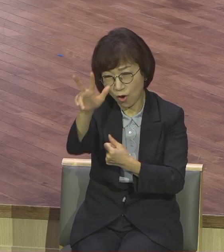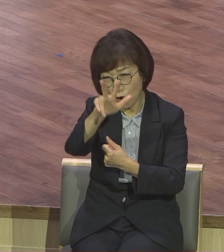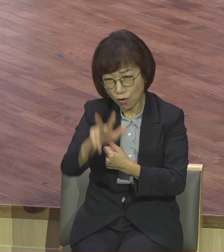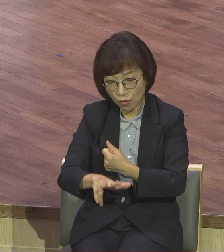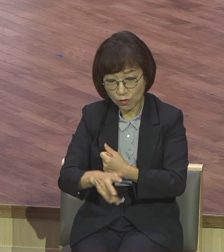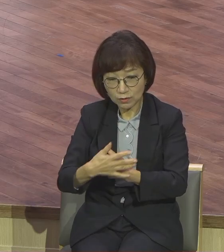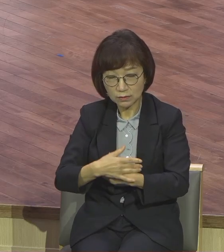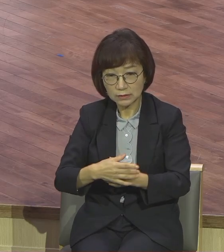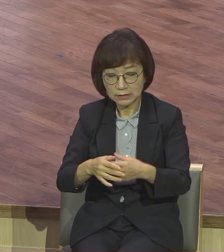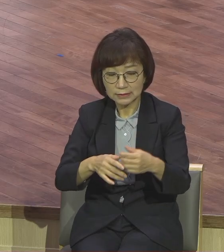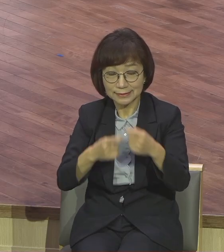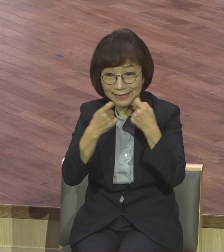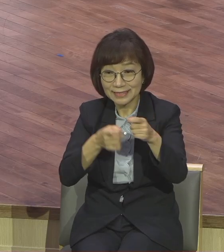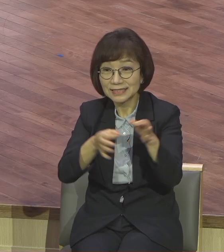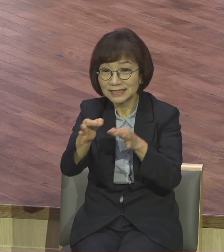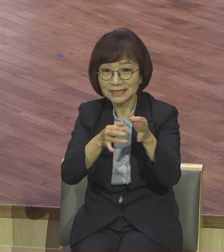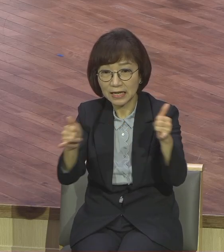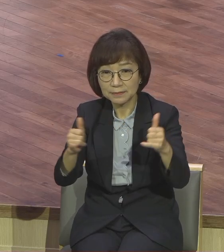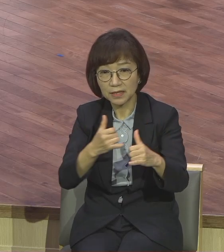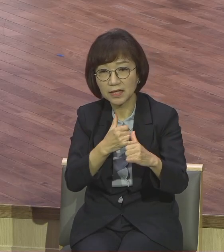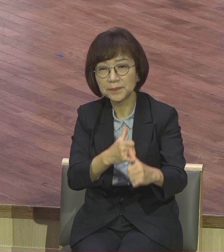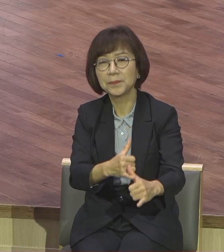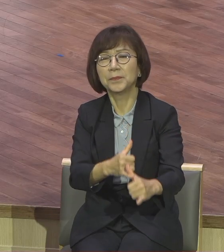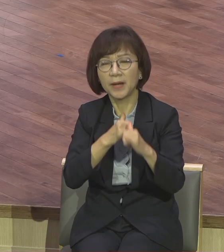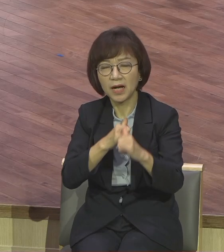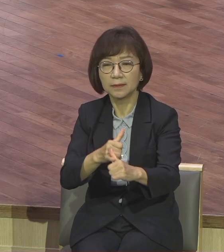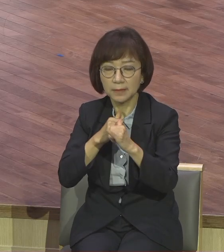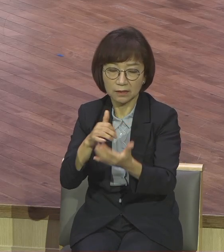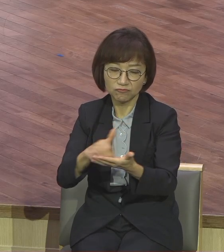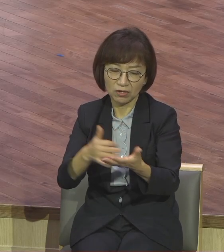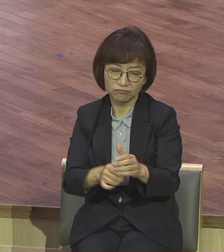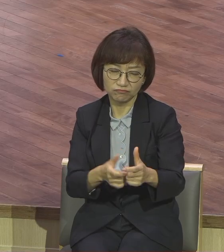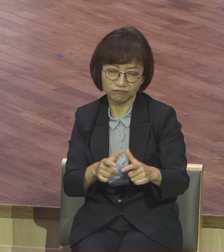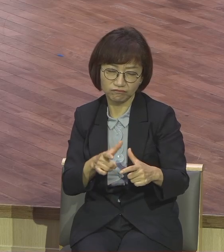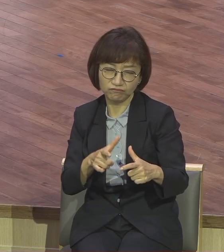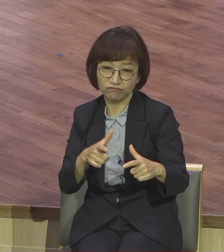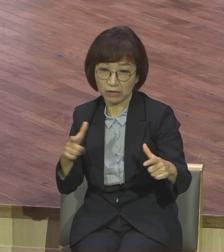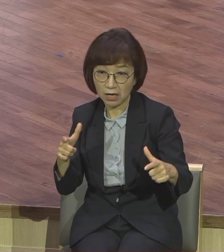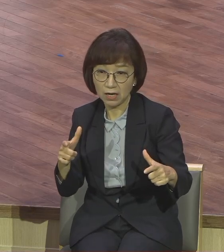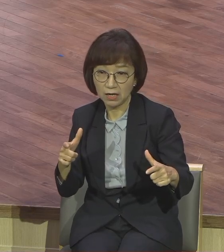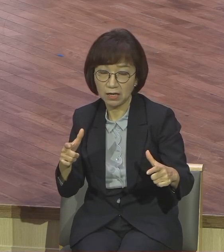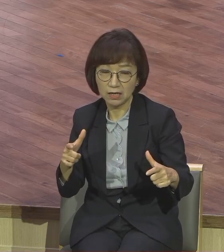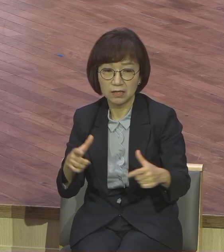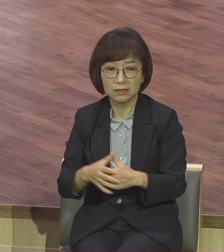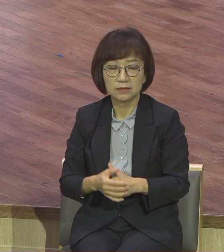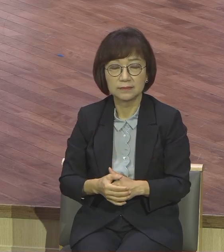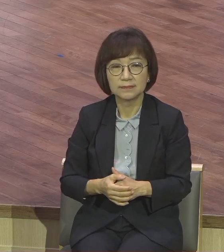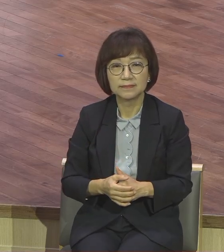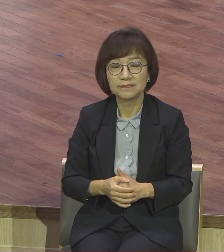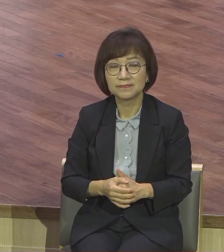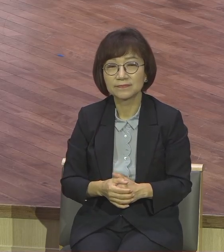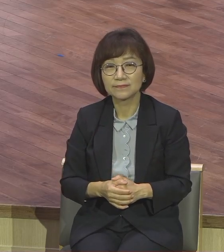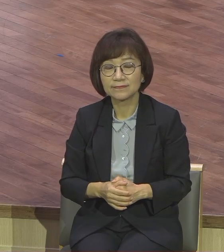자살 이 횟수가 엄청나게 많이 늘어나고 있다.